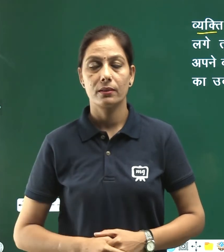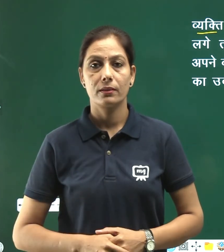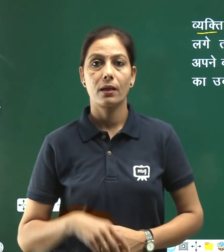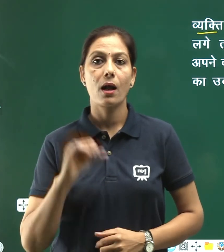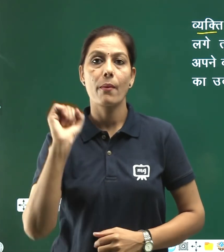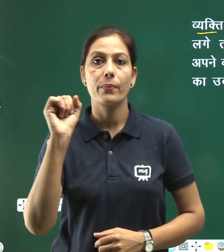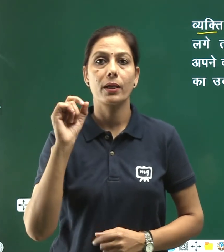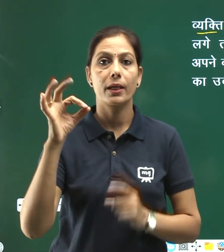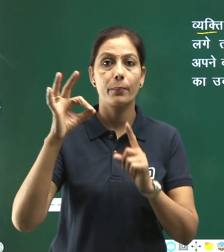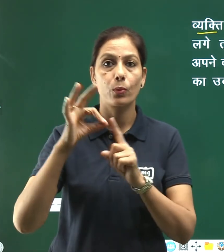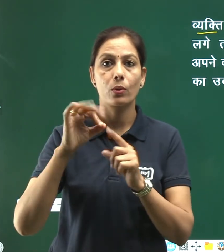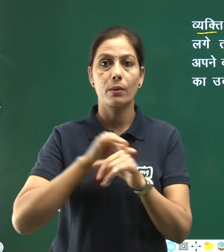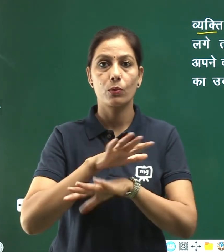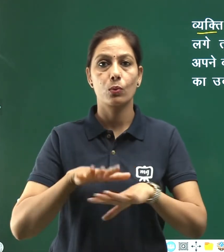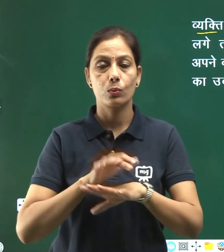अपने कार्यक्रम को